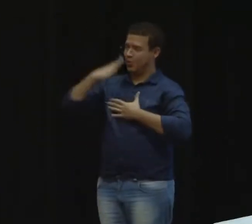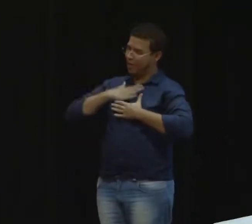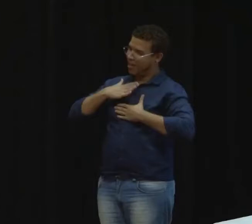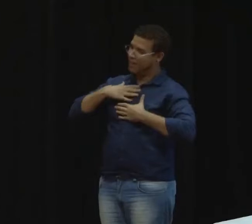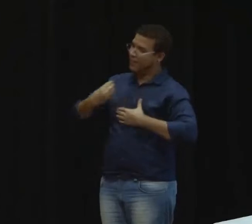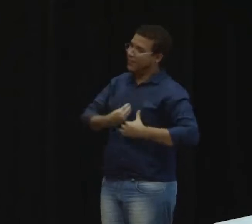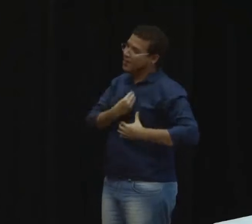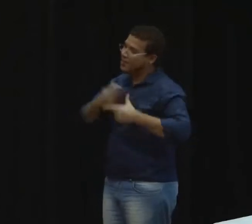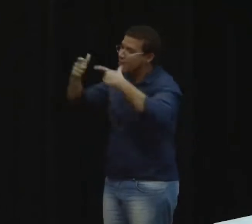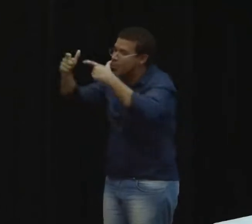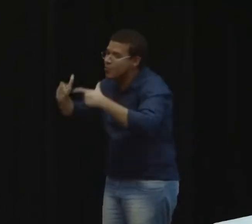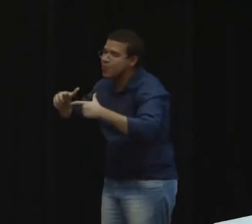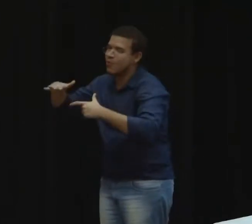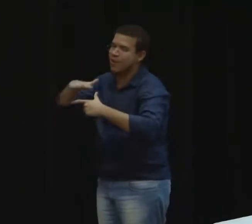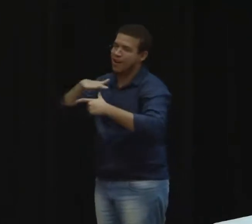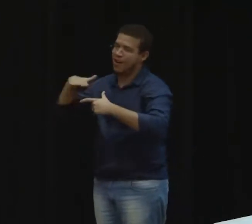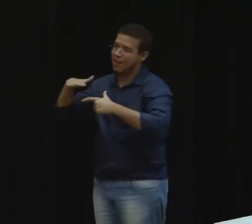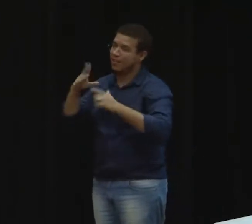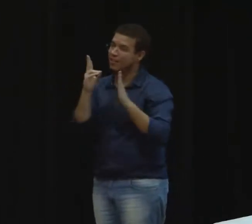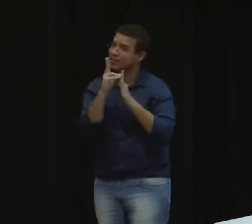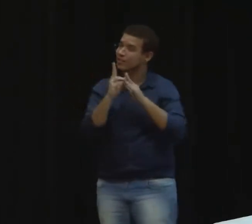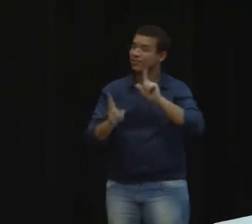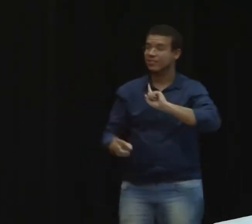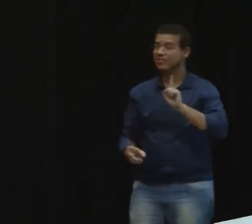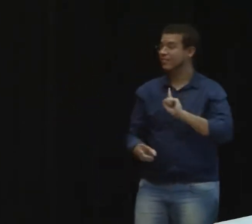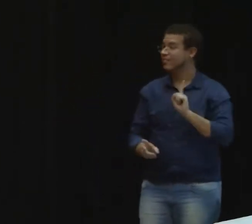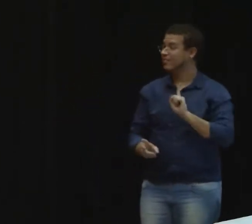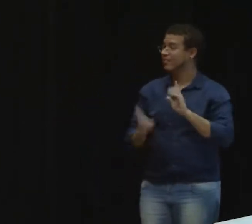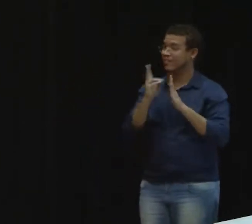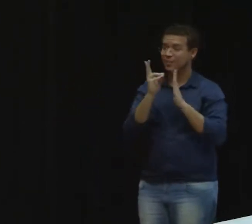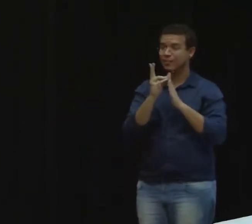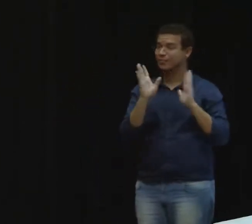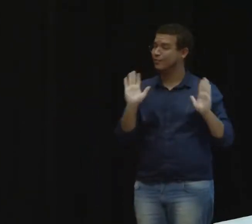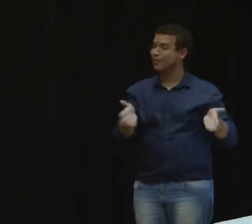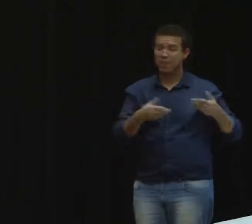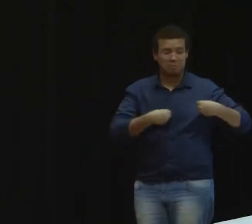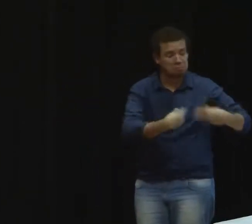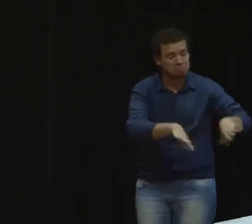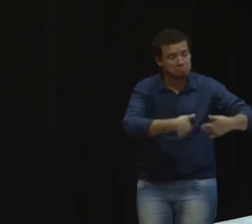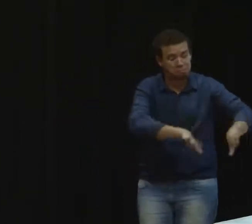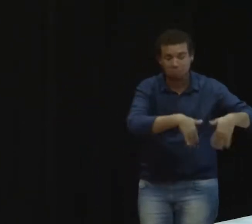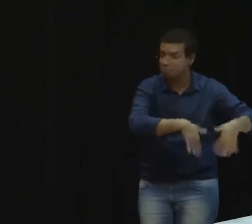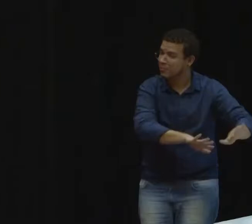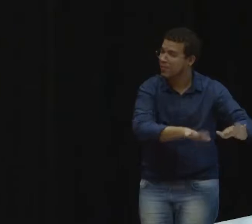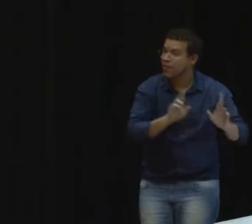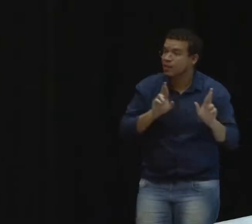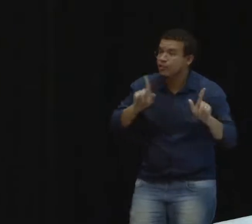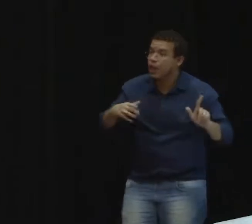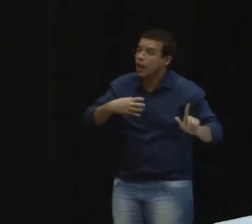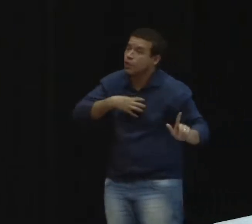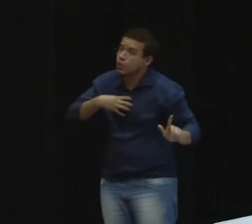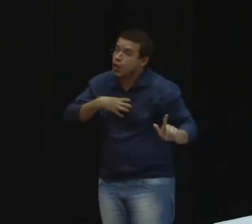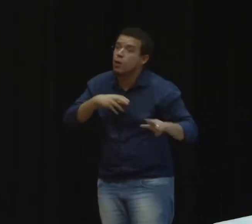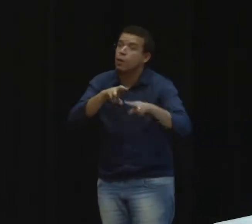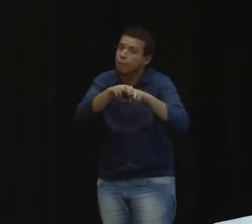isso já foi apropriado por essa comunidade. Né? Para o indígena isso é natural, é um processo de